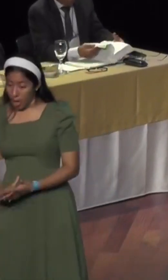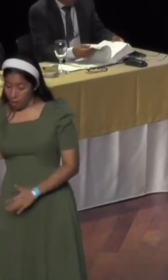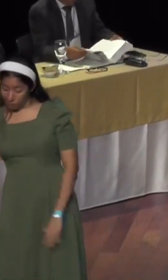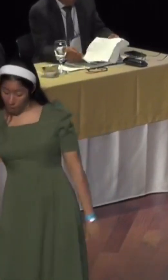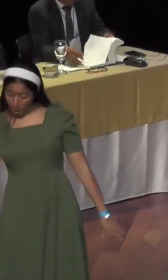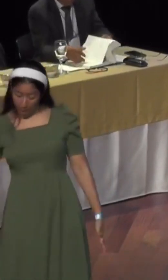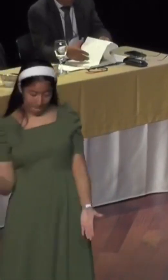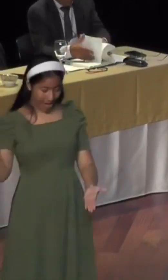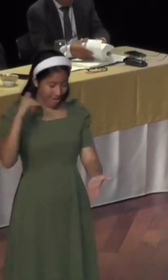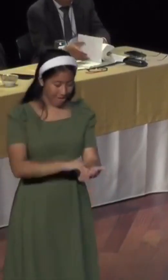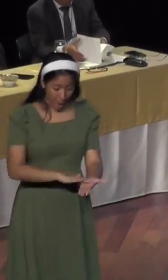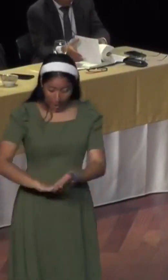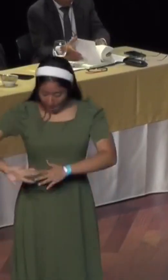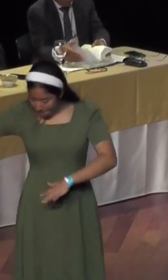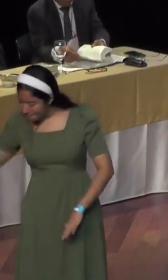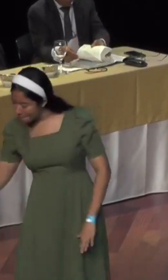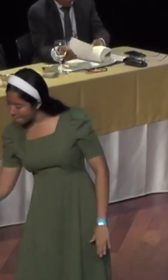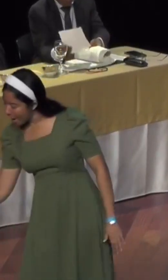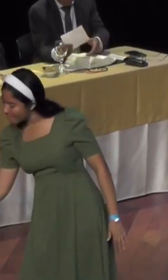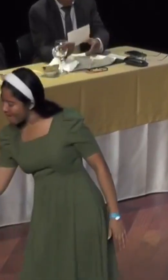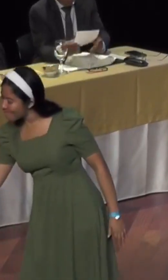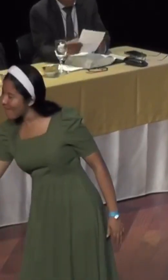jamás para levantarte.